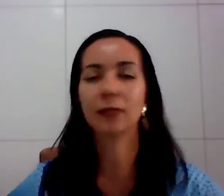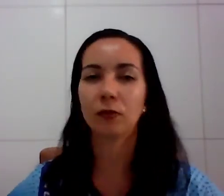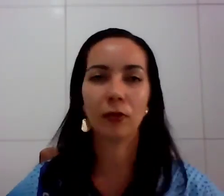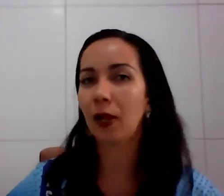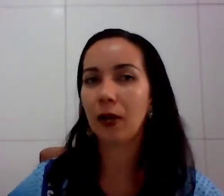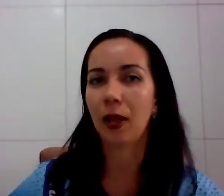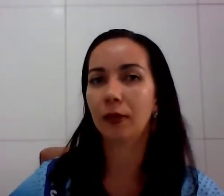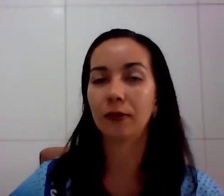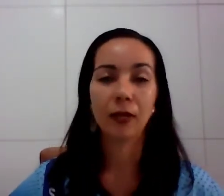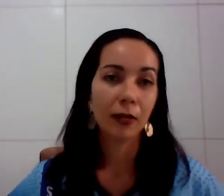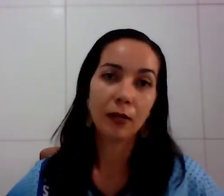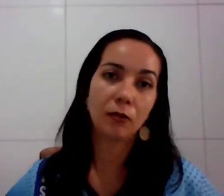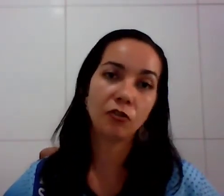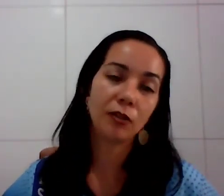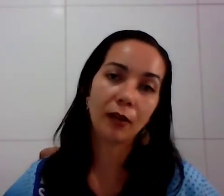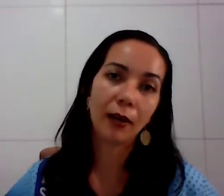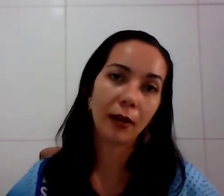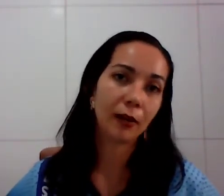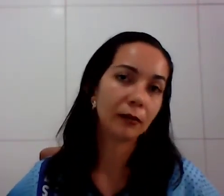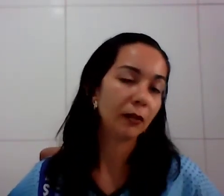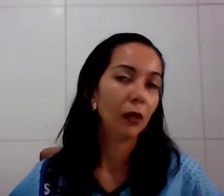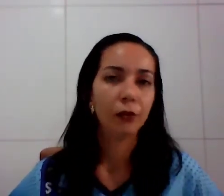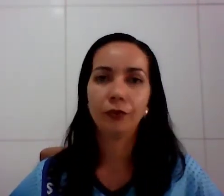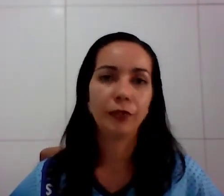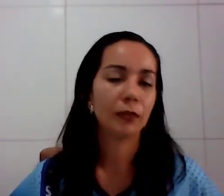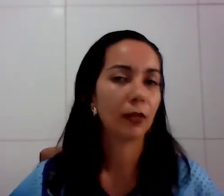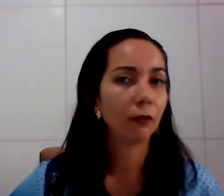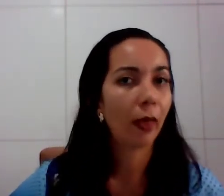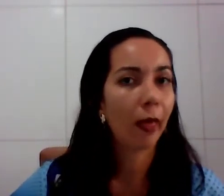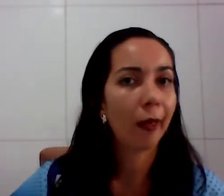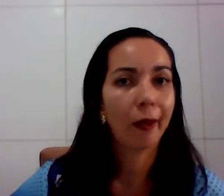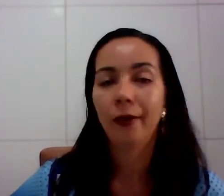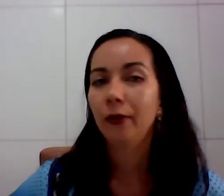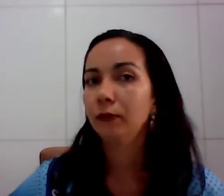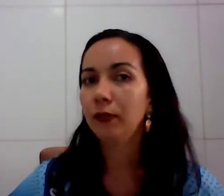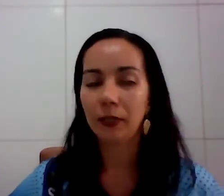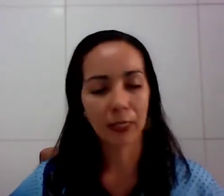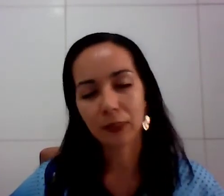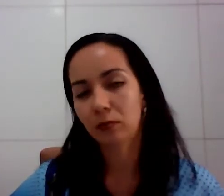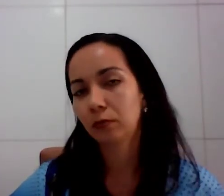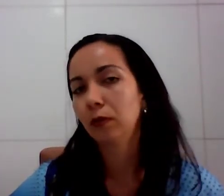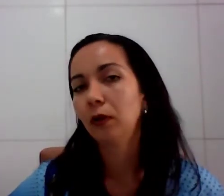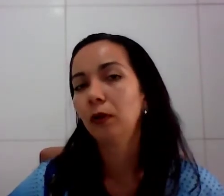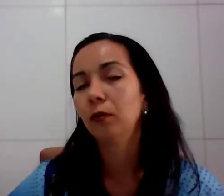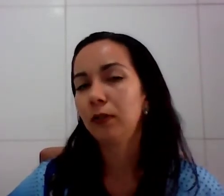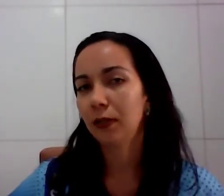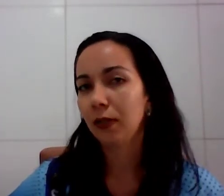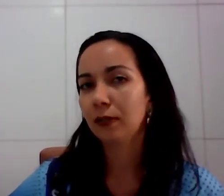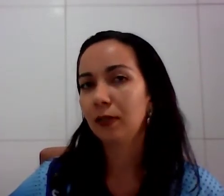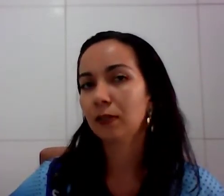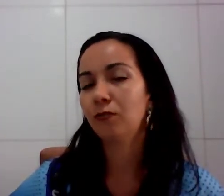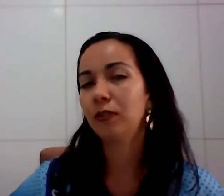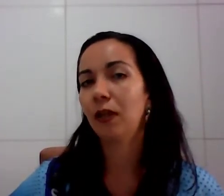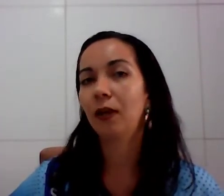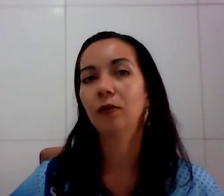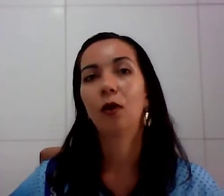à internet, que não existia internet, não tinha celular, não tinha nada disso. O que será que as crianças fizeram